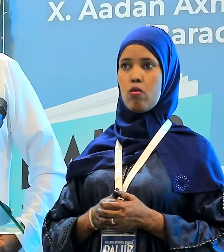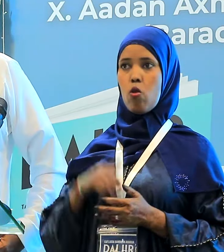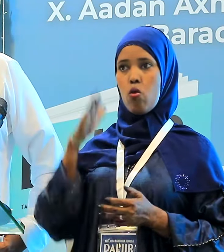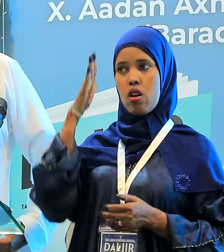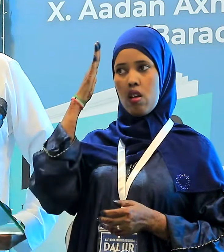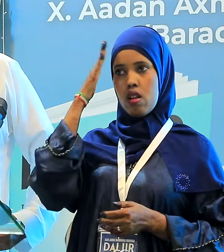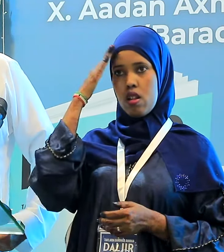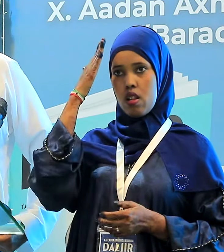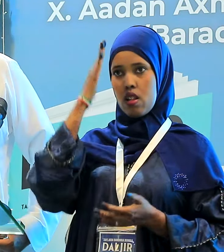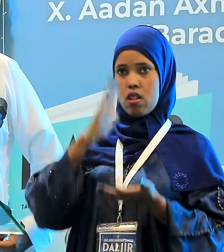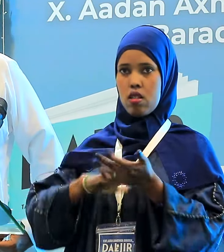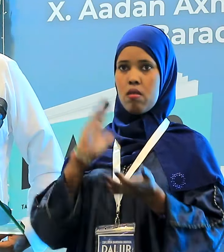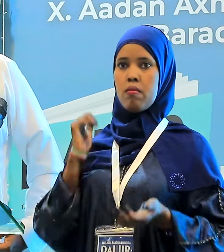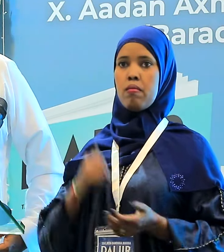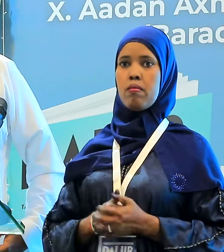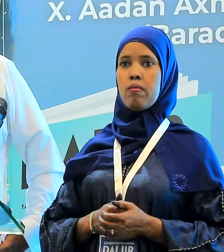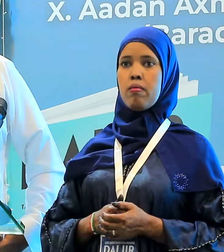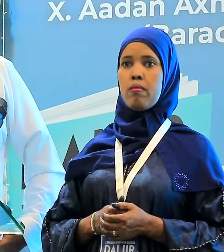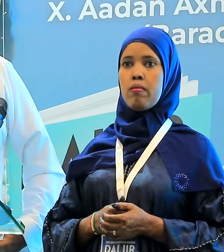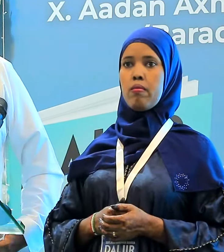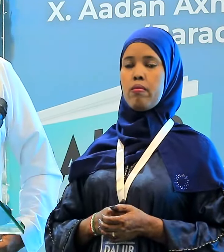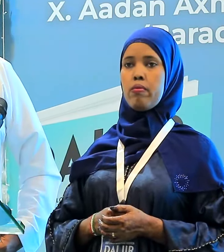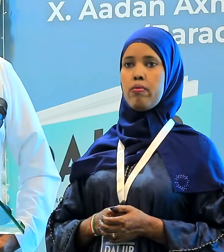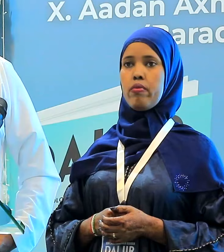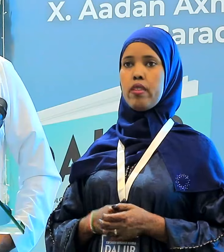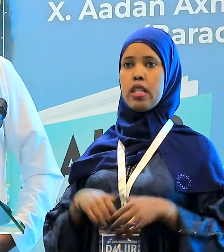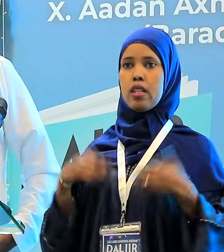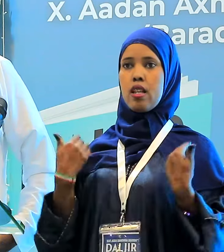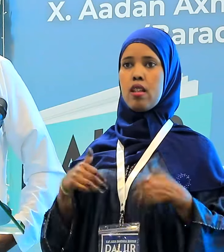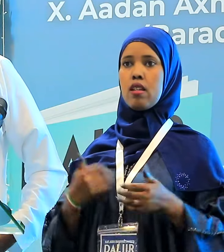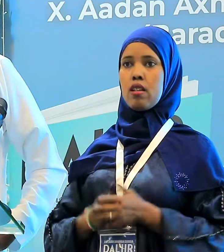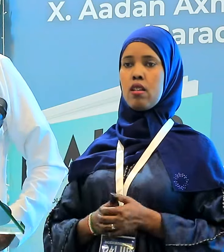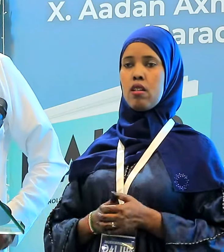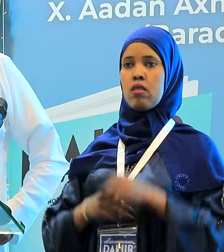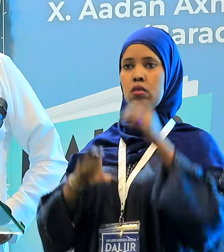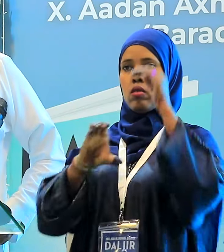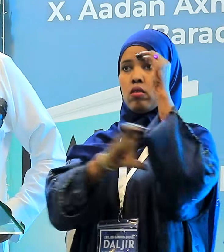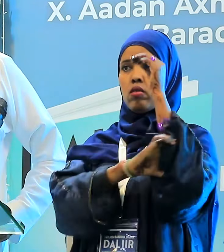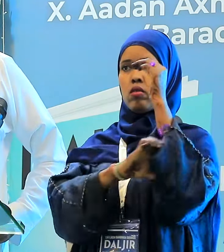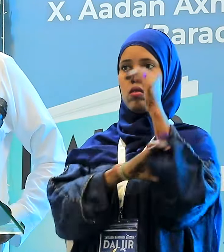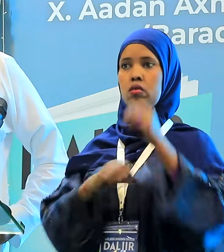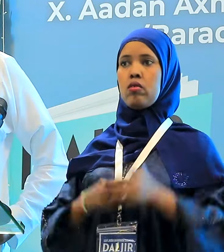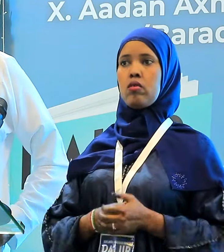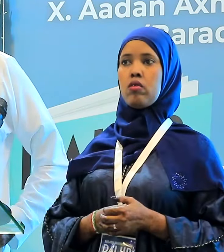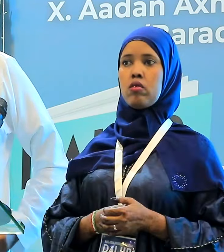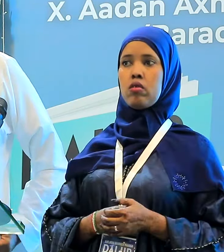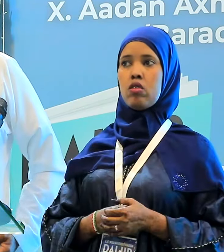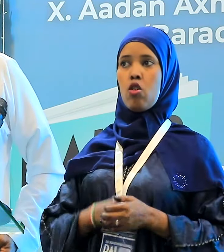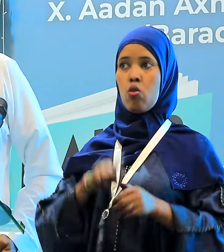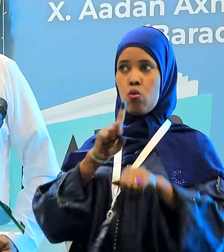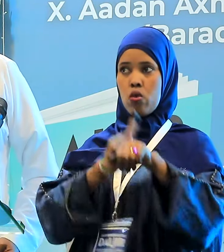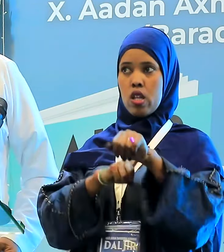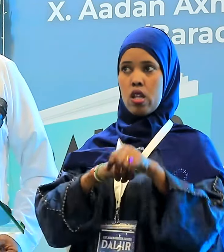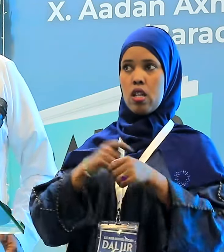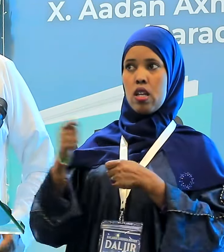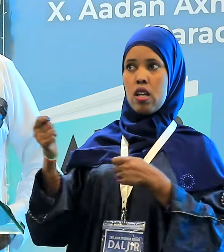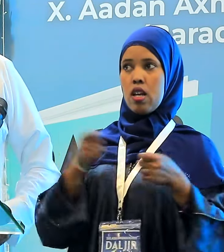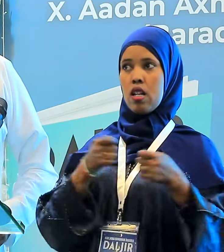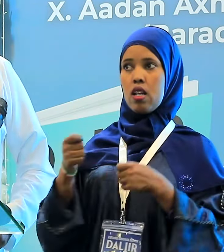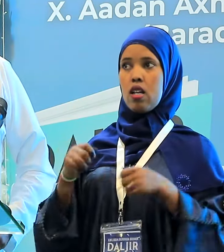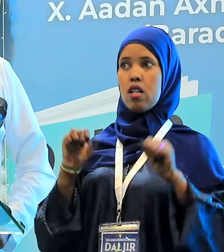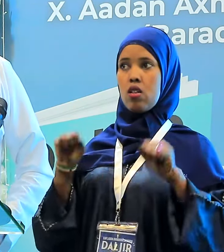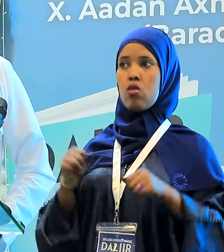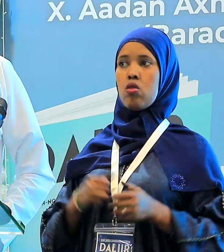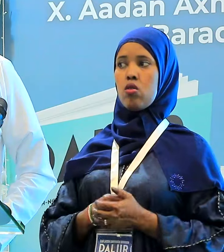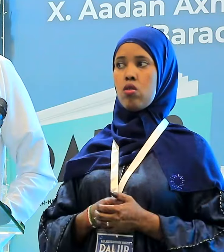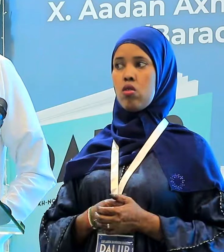مرقاتك هاي تلك مذكر فيها تلك حتى يحل هلك في مقطوع